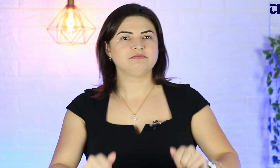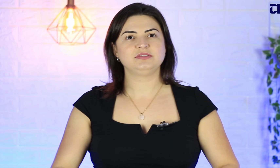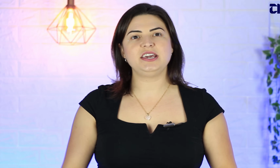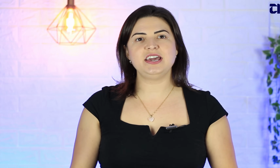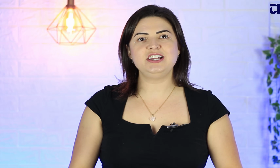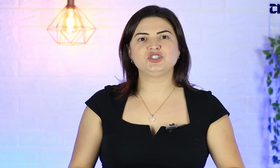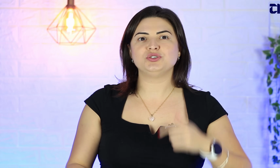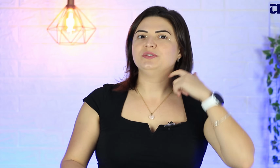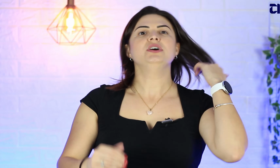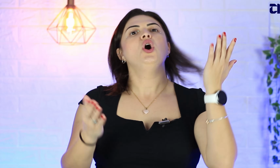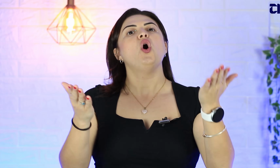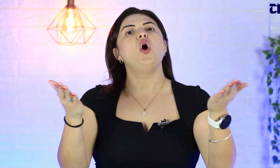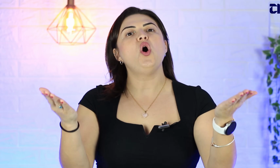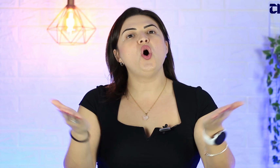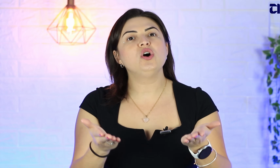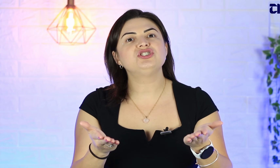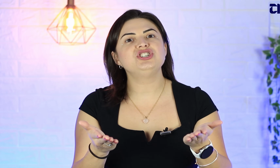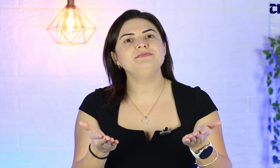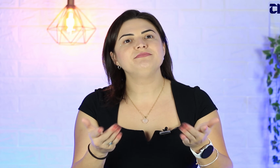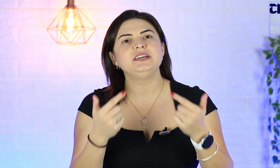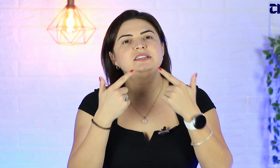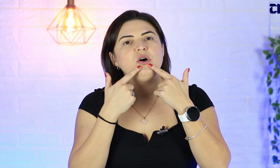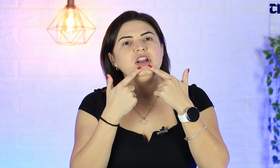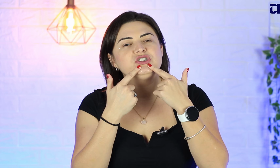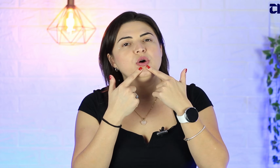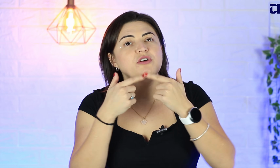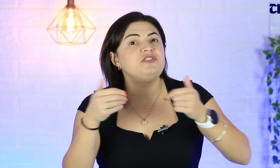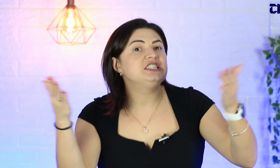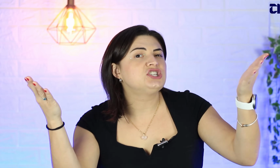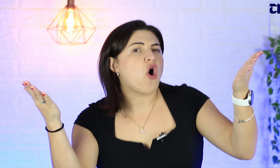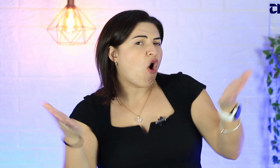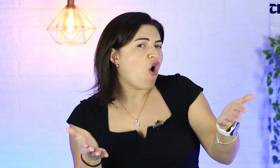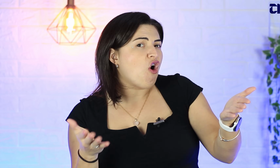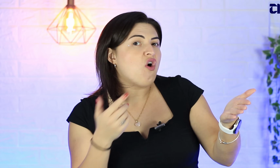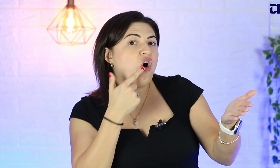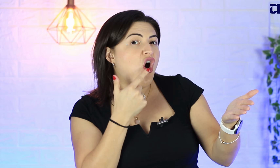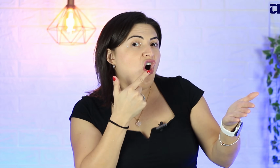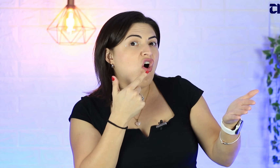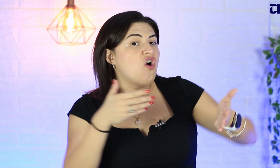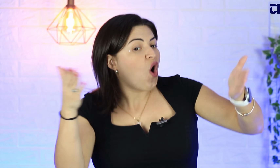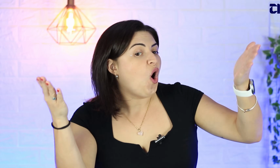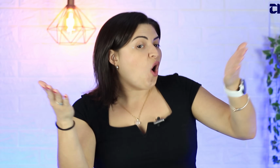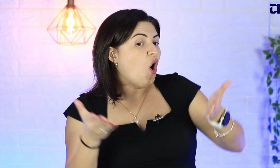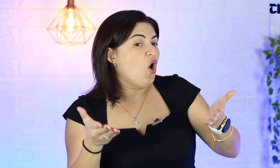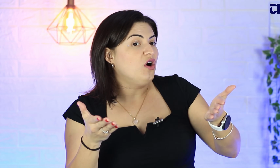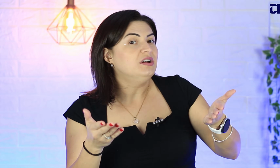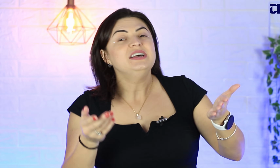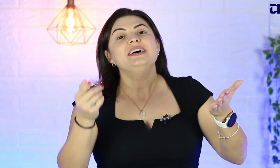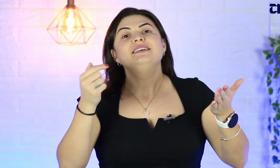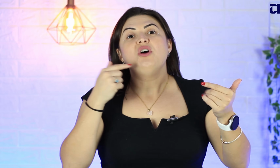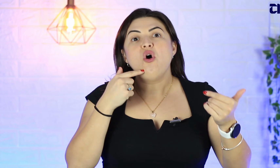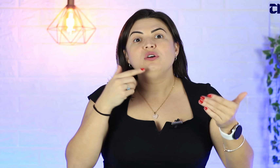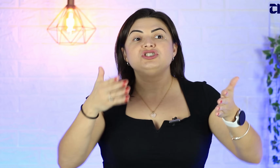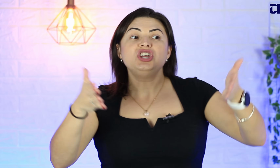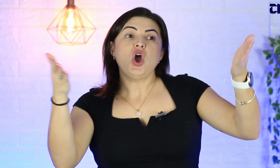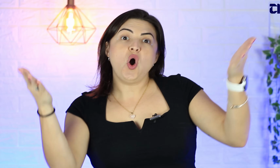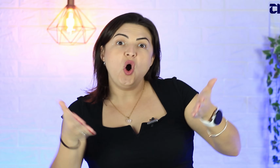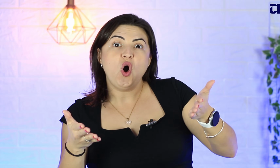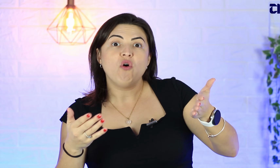O que que é isso? Hoje, então olha só o que eu fiz. O, o, hoje, o.